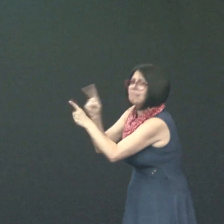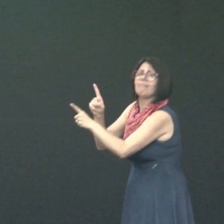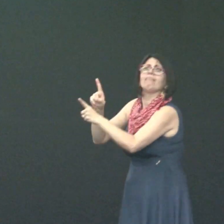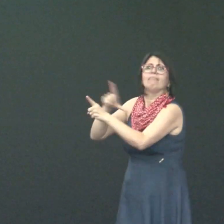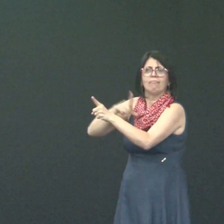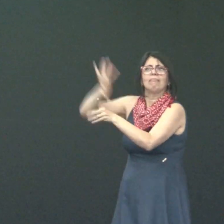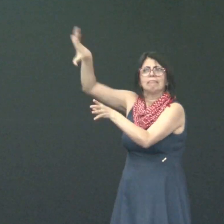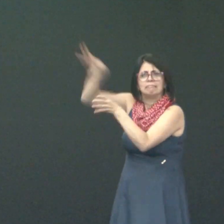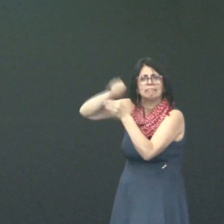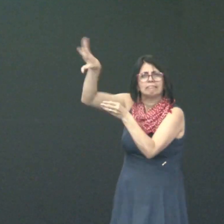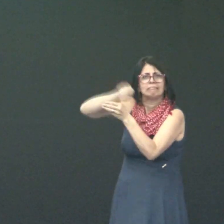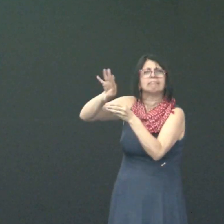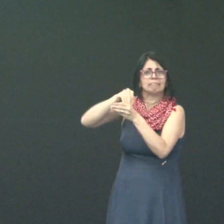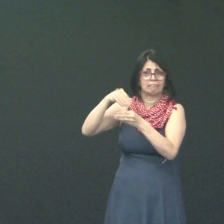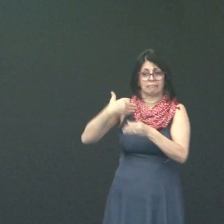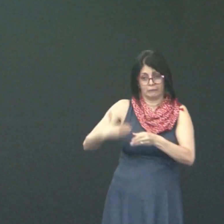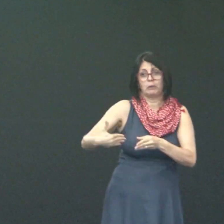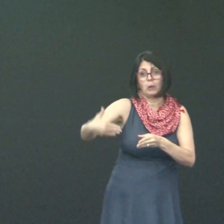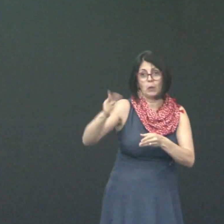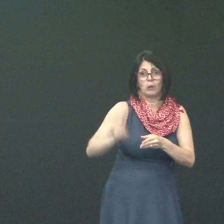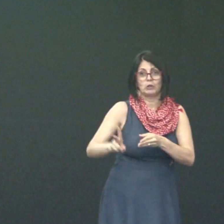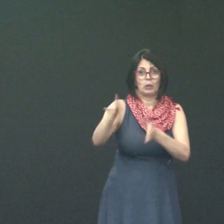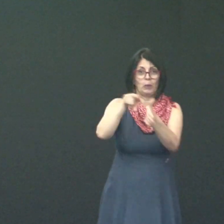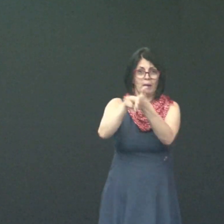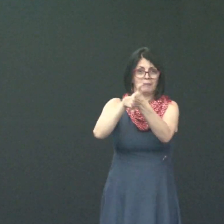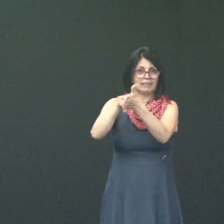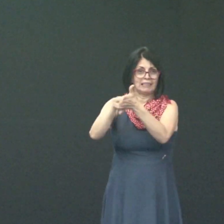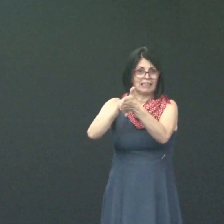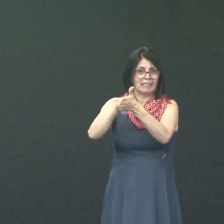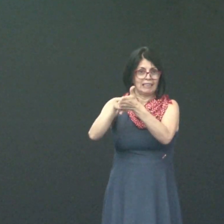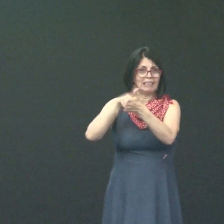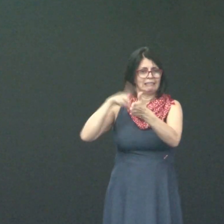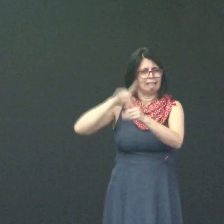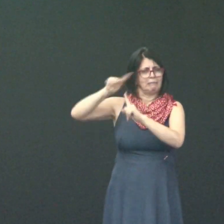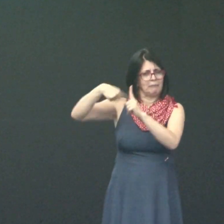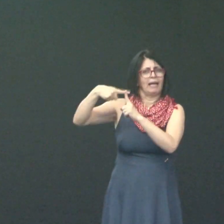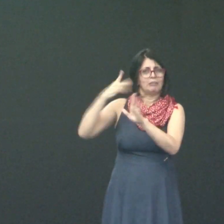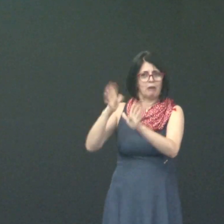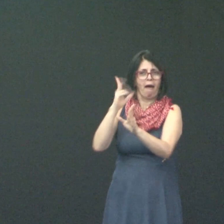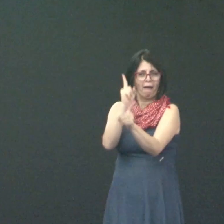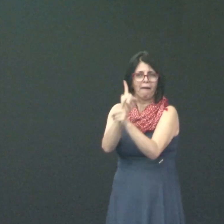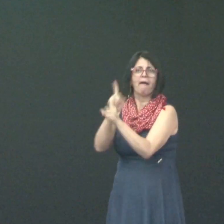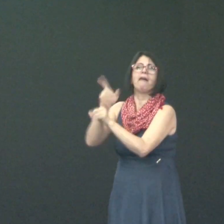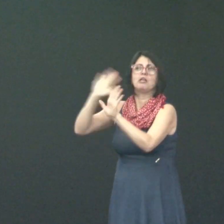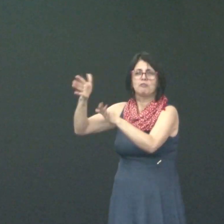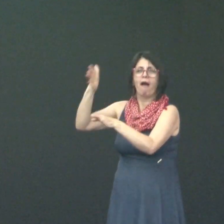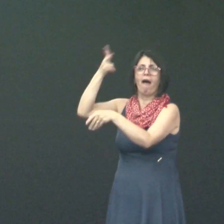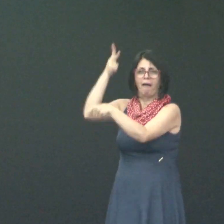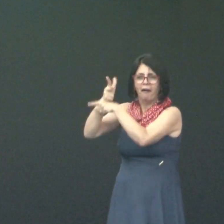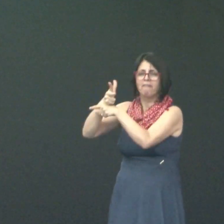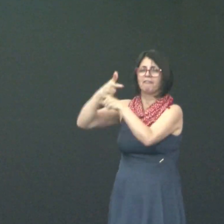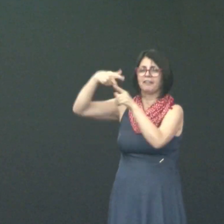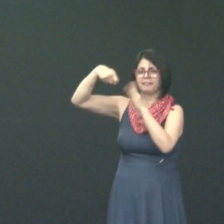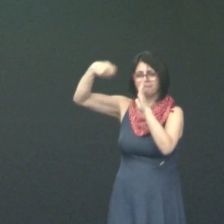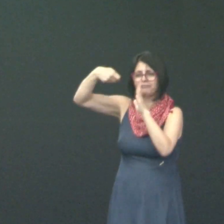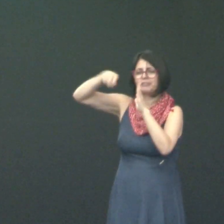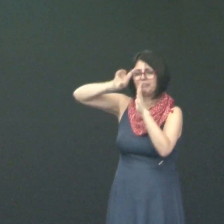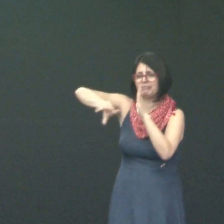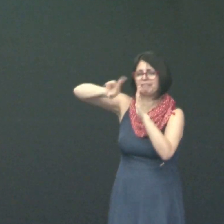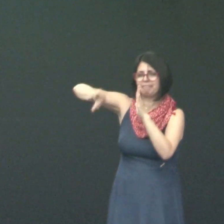E nós identificamos, através desse contato, desse levantamento, com a nossa pesquisa da comunidade surda,